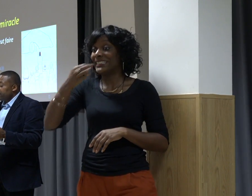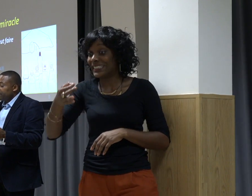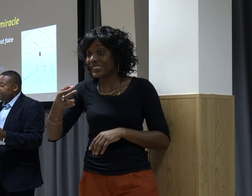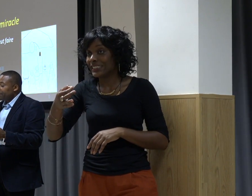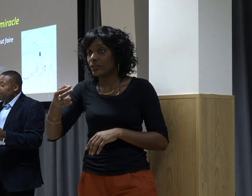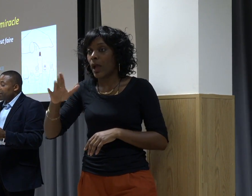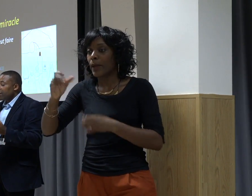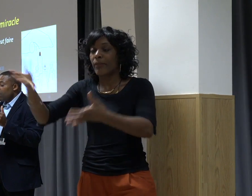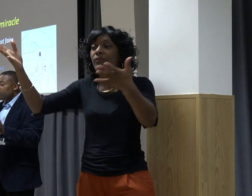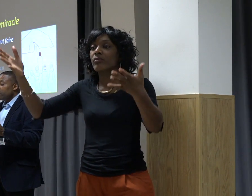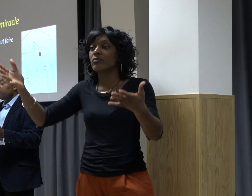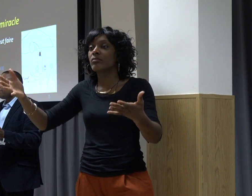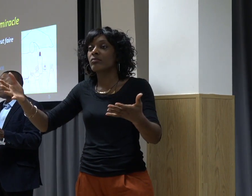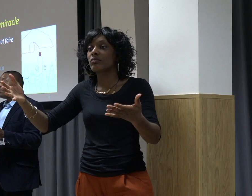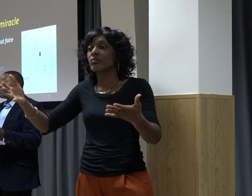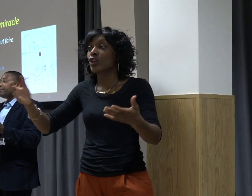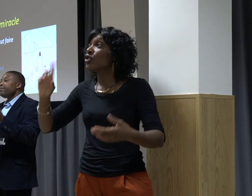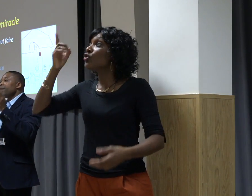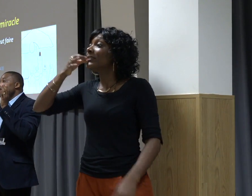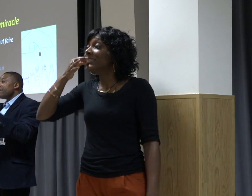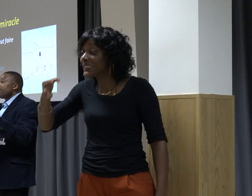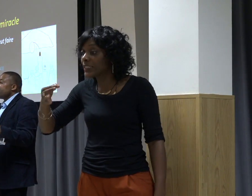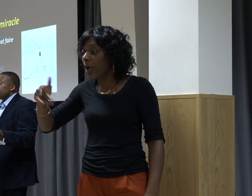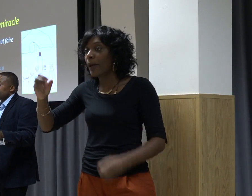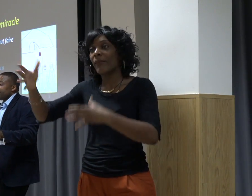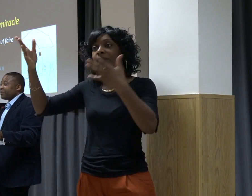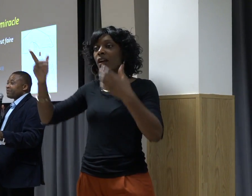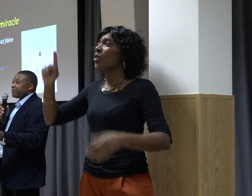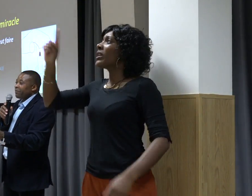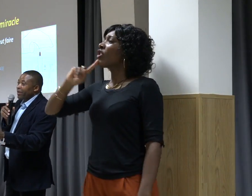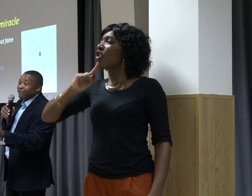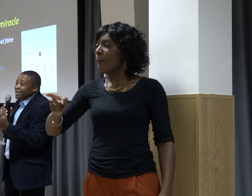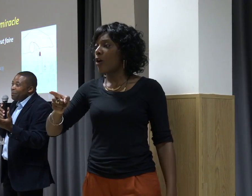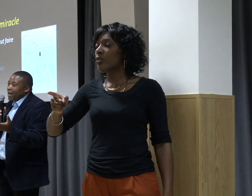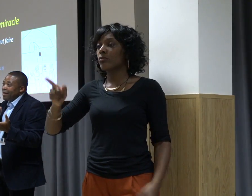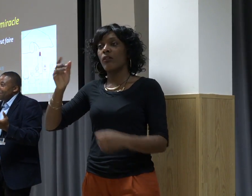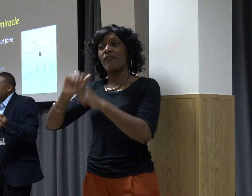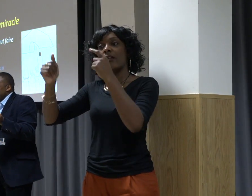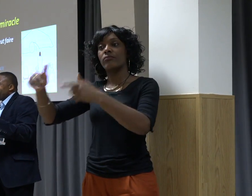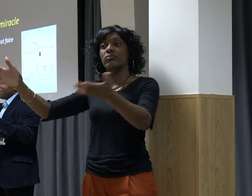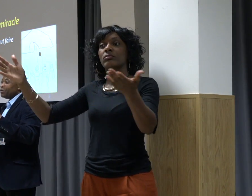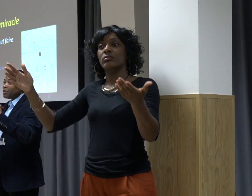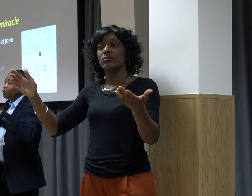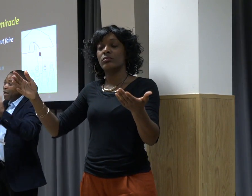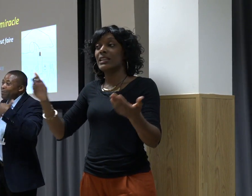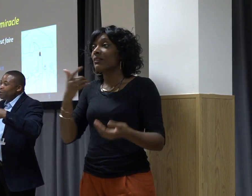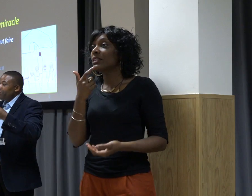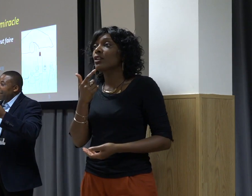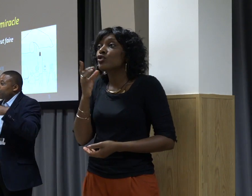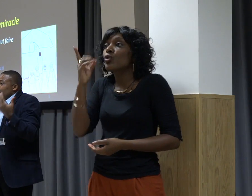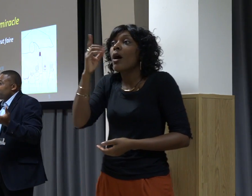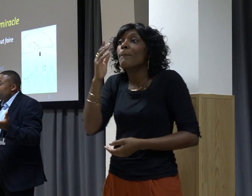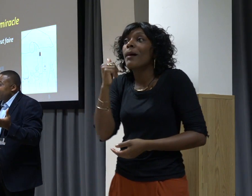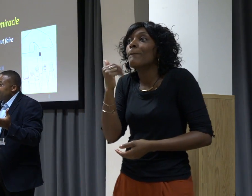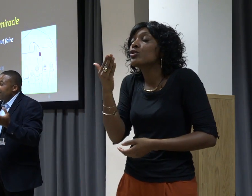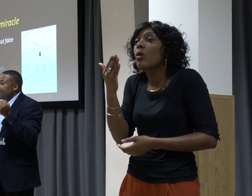arrive, qui ordonne, et elle existe. » En fait, Dieu n'a pas besoin de faire quelque